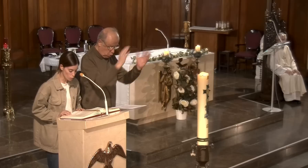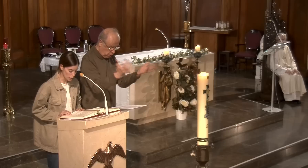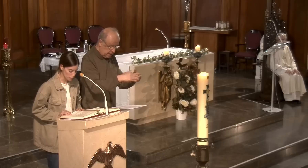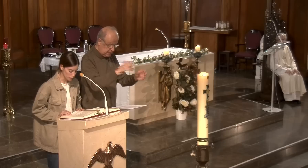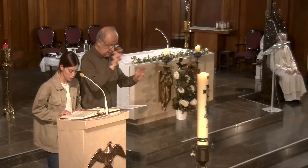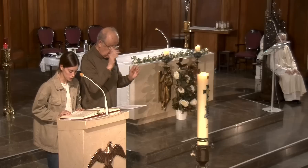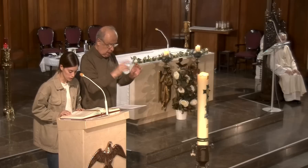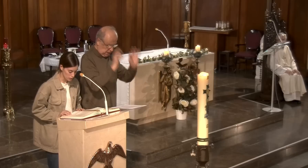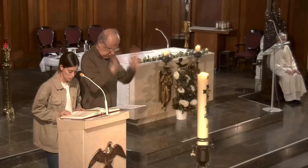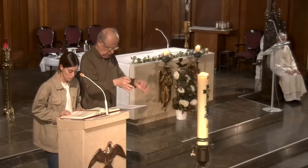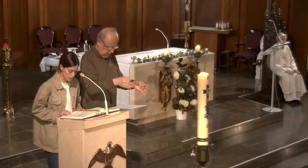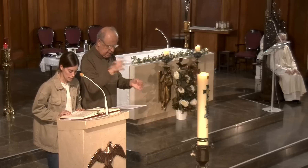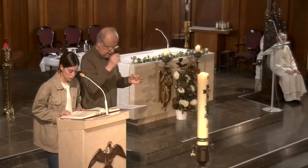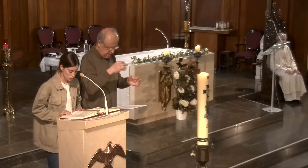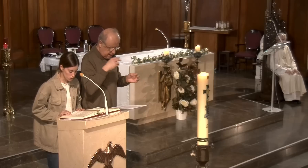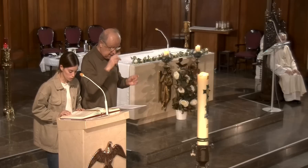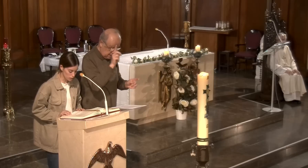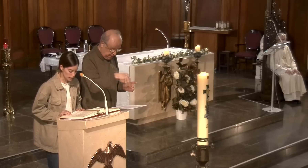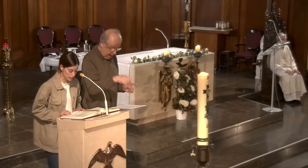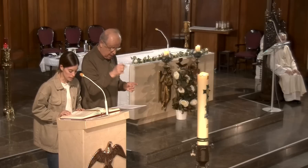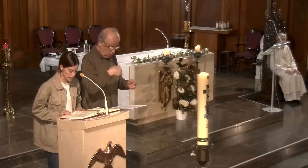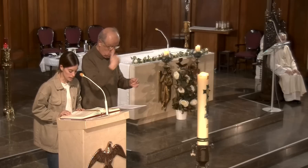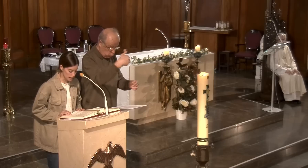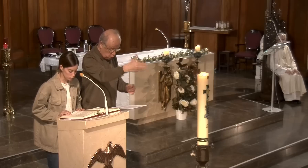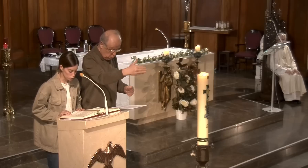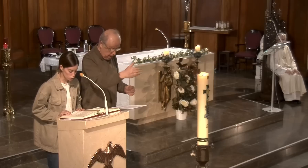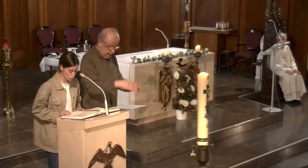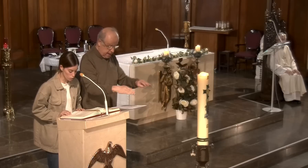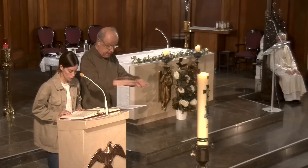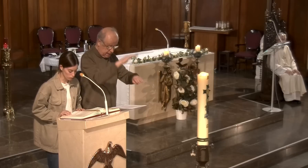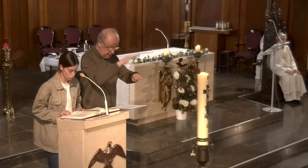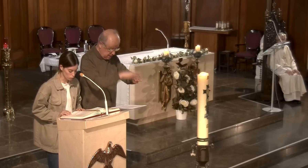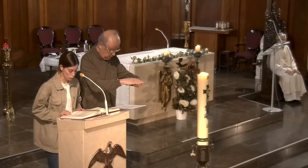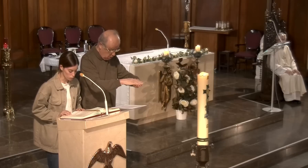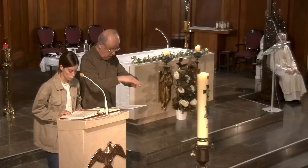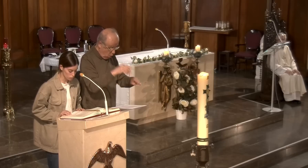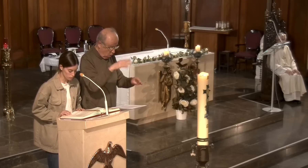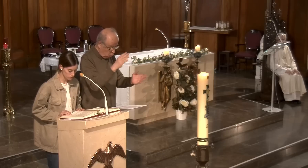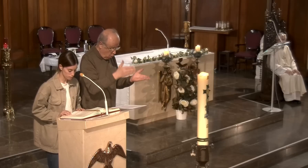su cuerpo plenitud del que llena todo en todos